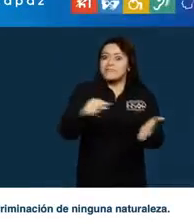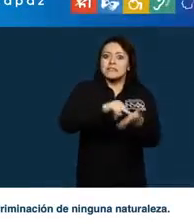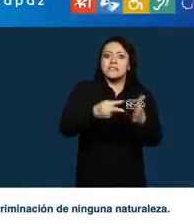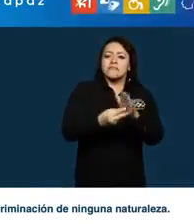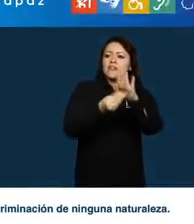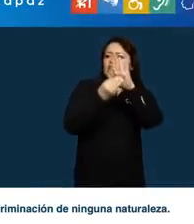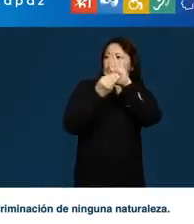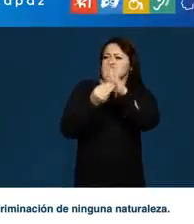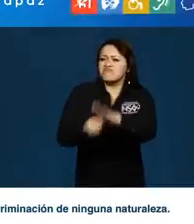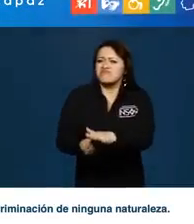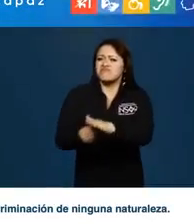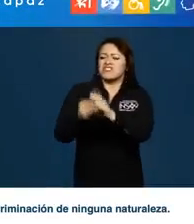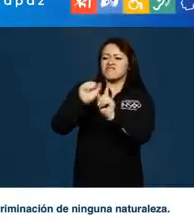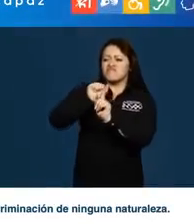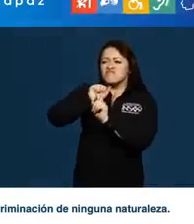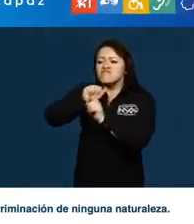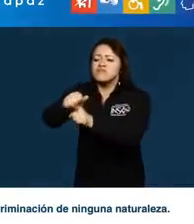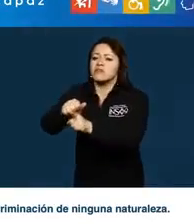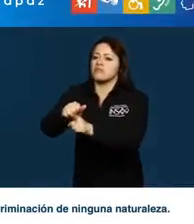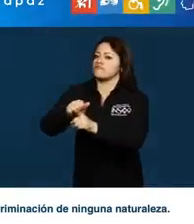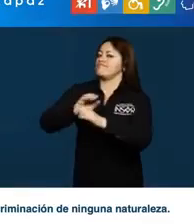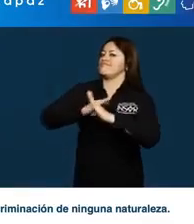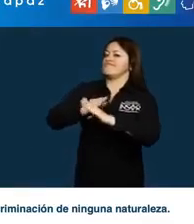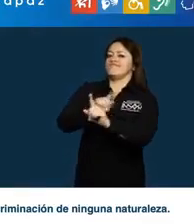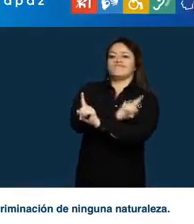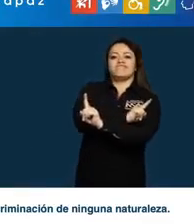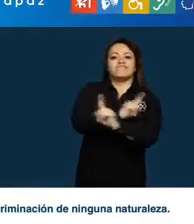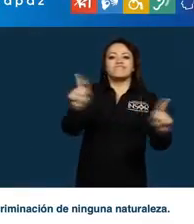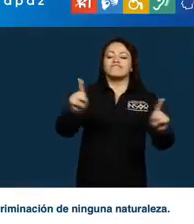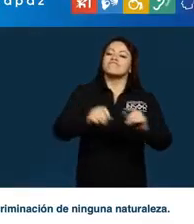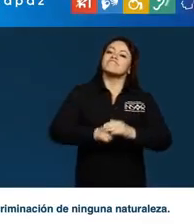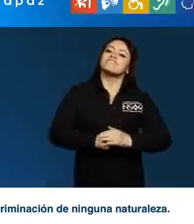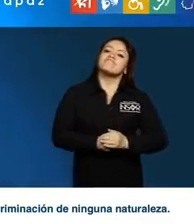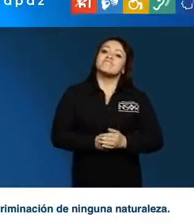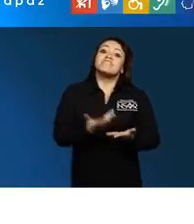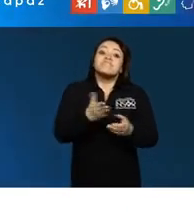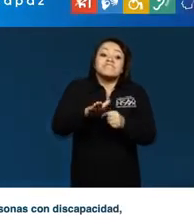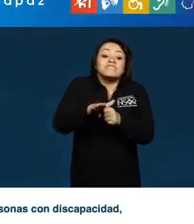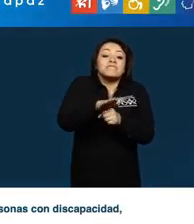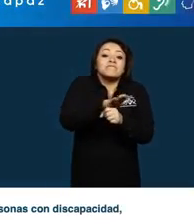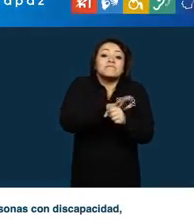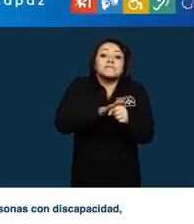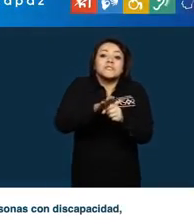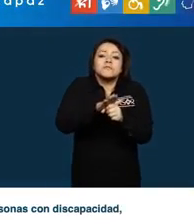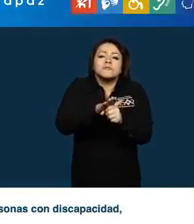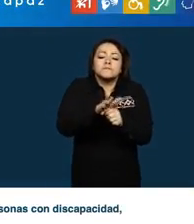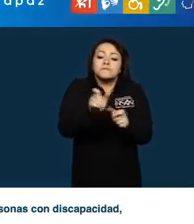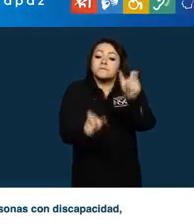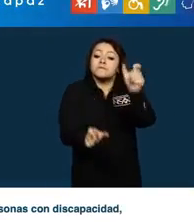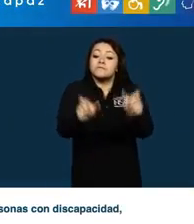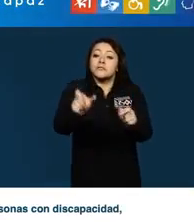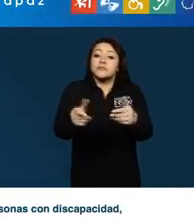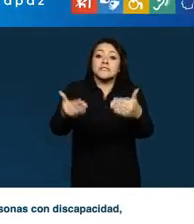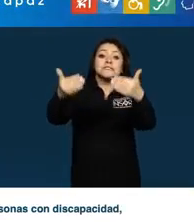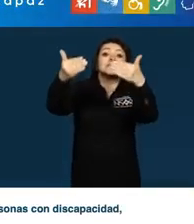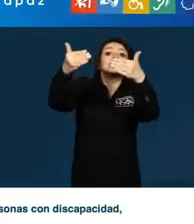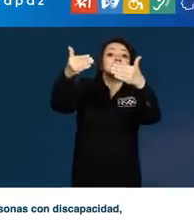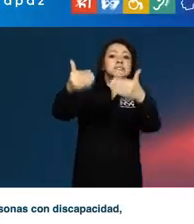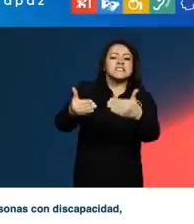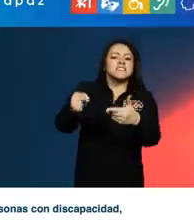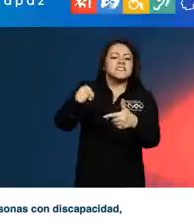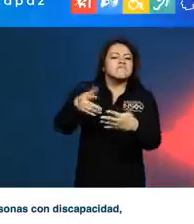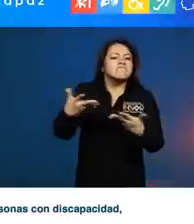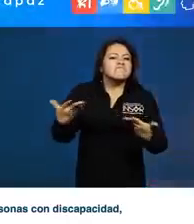que no puede aceptarse discriminación de ninguna naturaleza. En el caso particular de las